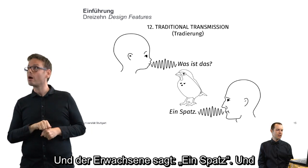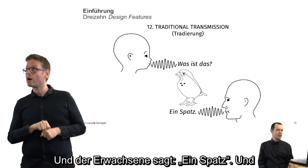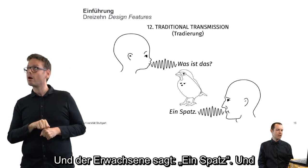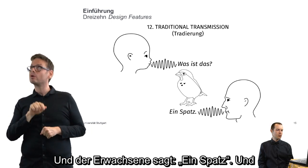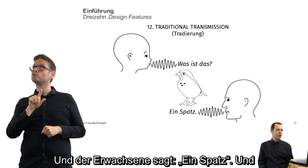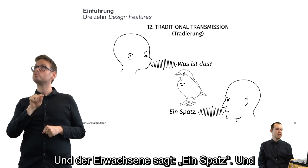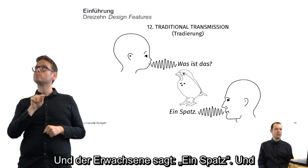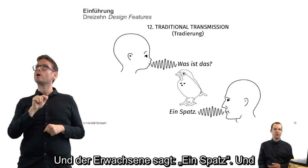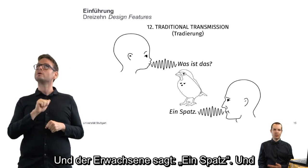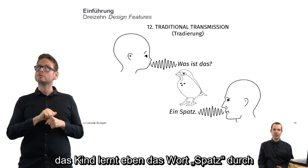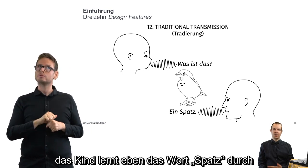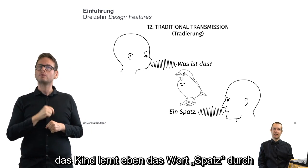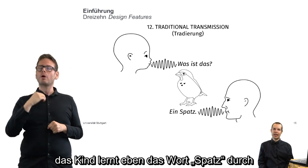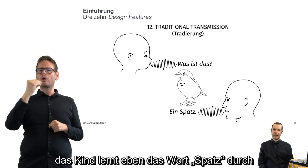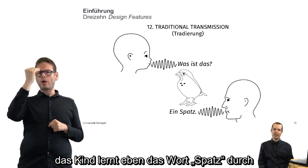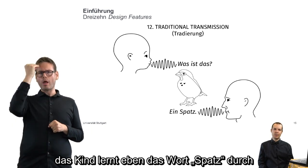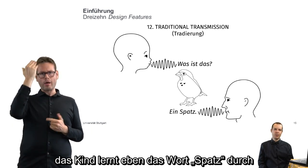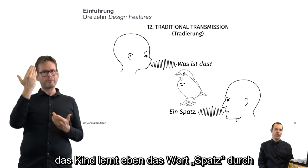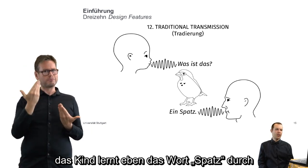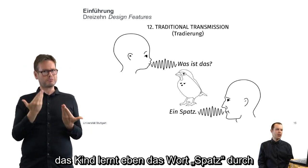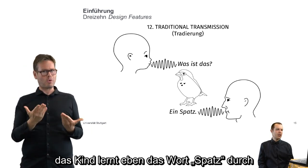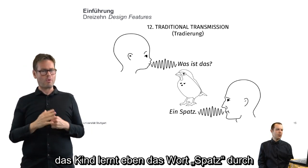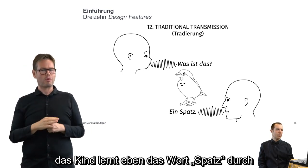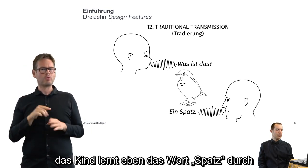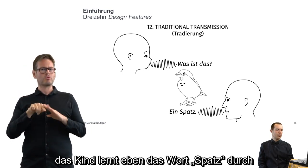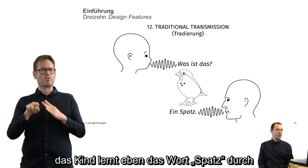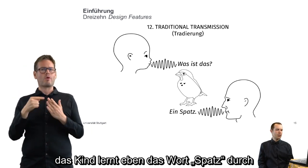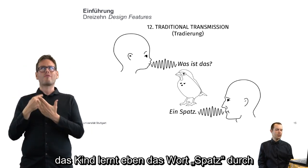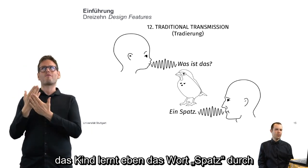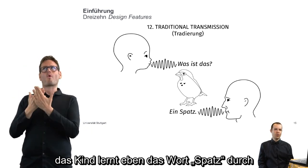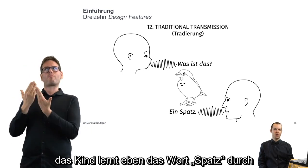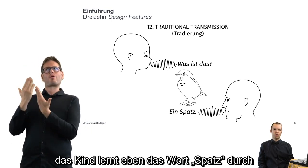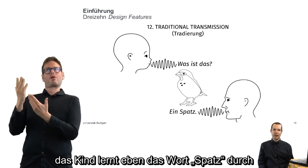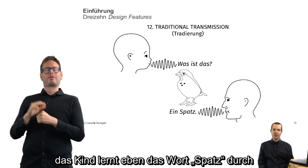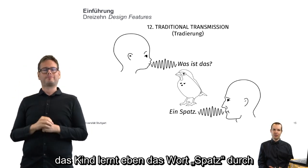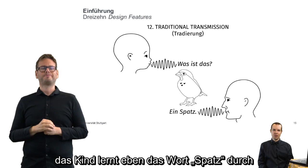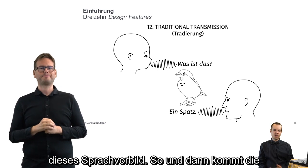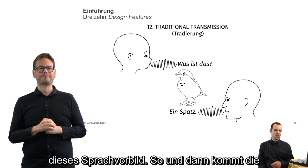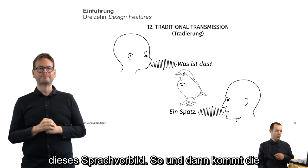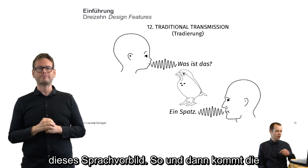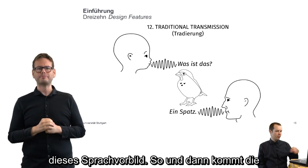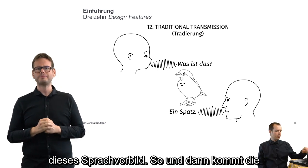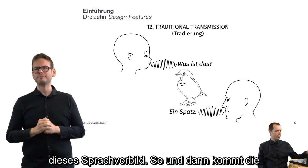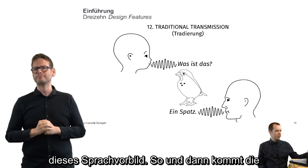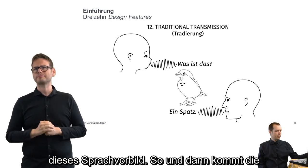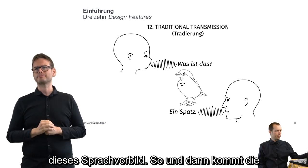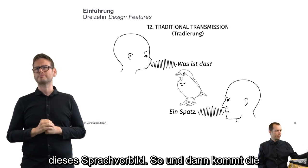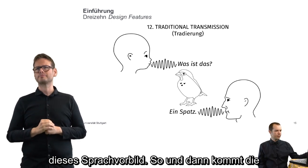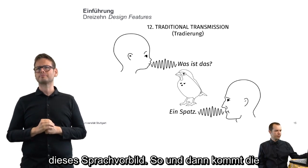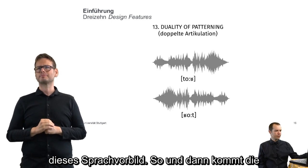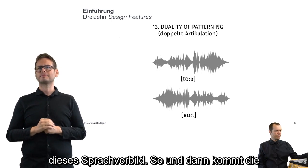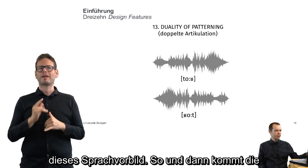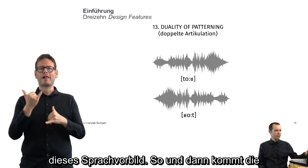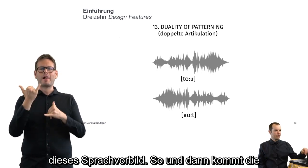Erwachsene sagt, ein Spatz, und das Kind lernt eben das Wort Spatz durch dieses Sprachvorbild.